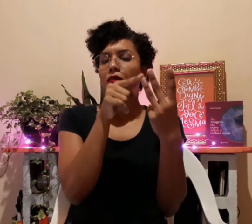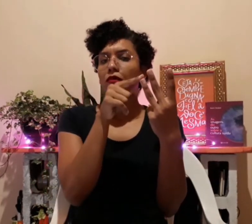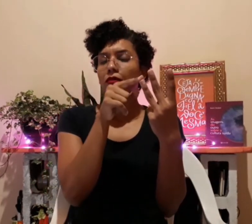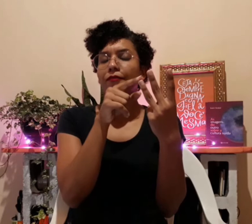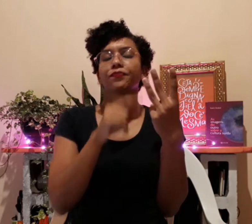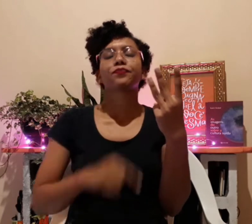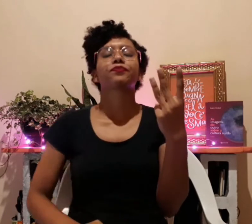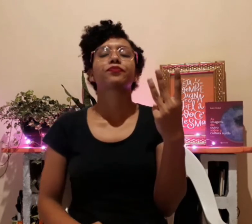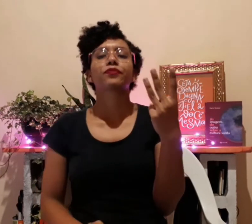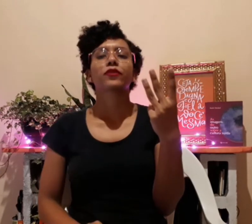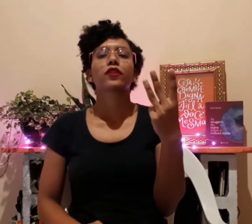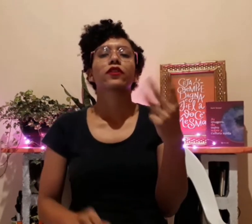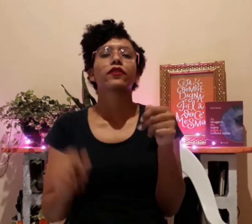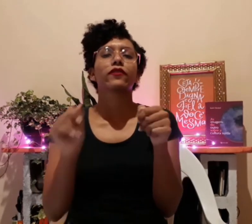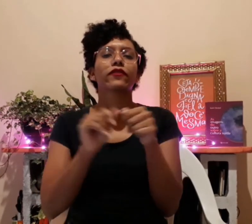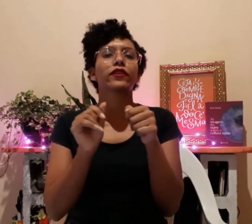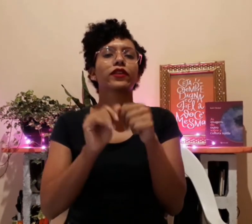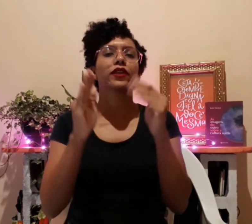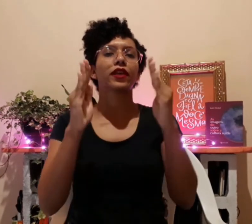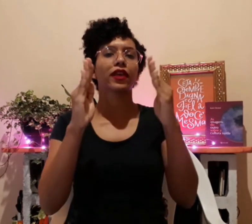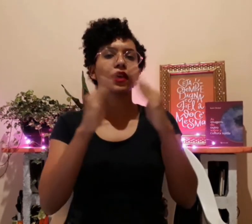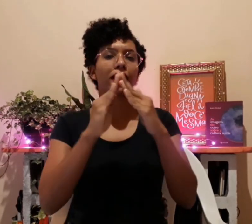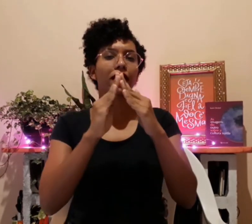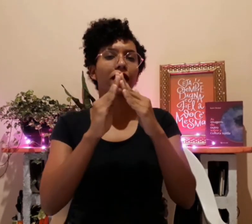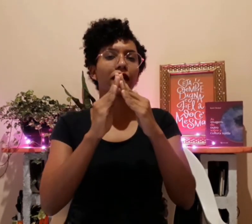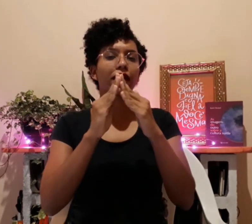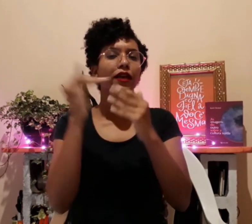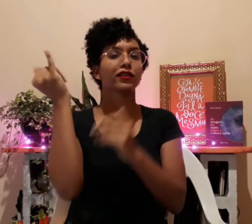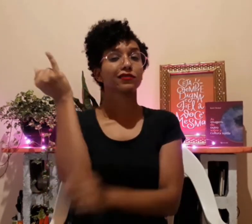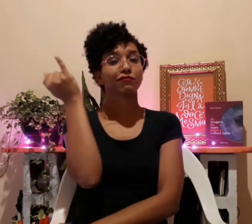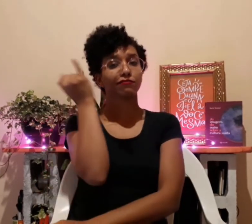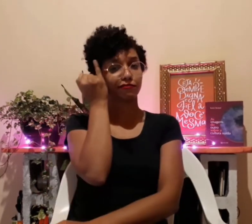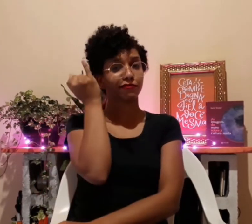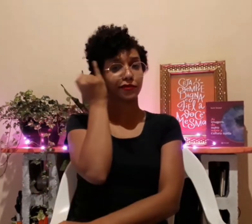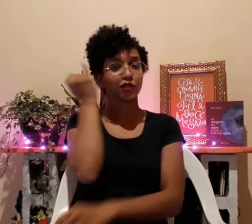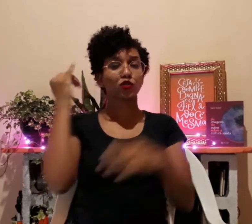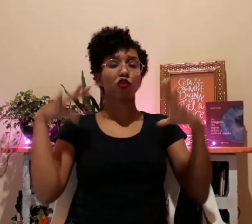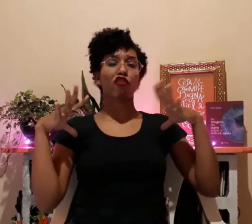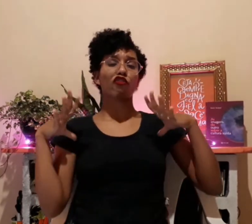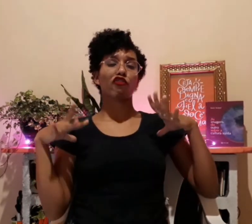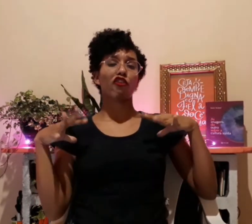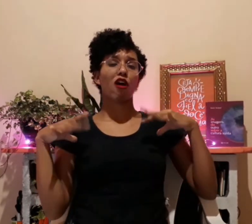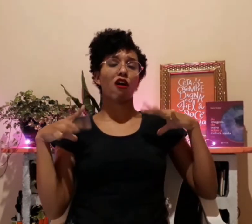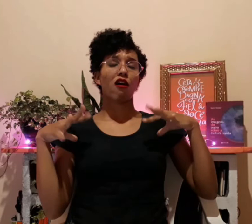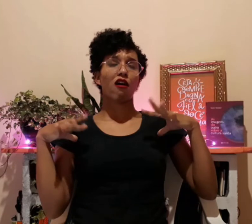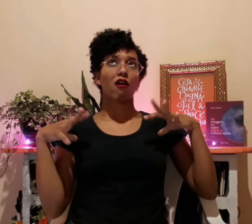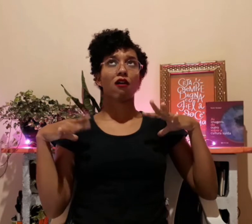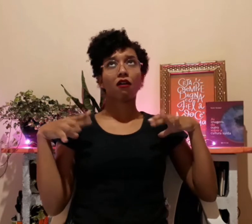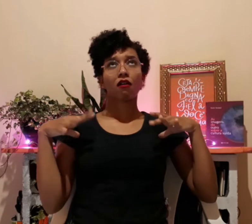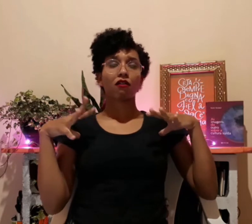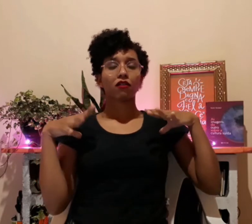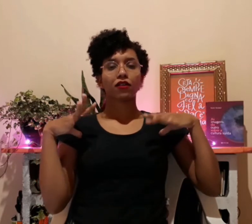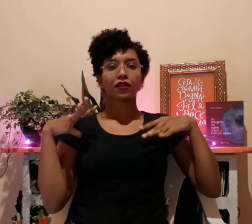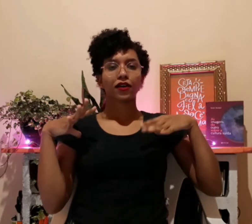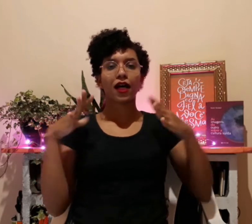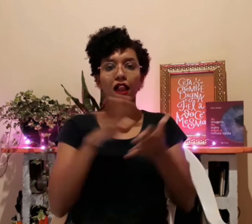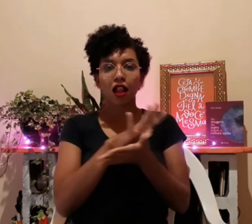O primeiro porquinho, ele vai fazer a casa dele com muita preguiça, de qualquer jeito. Ele vai